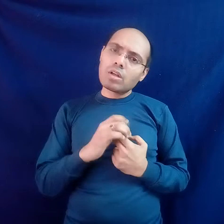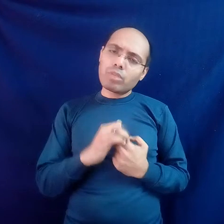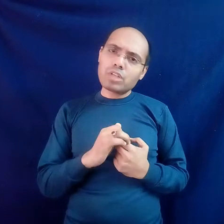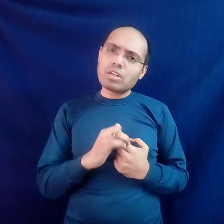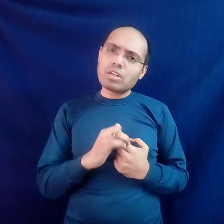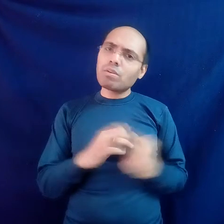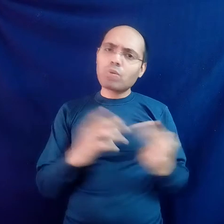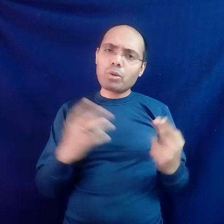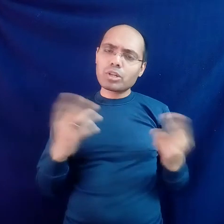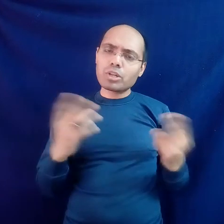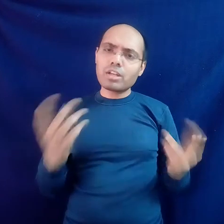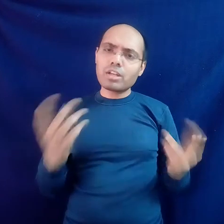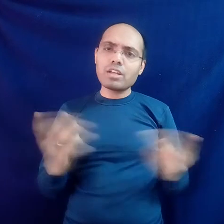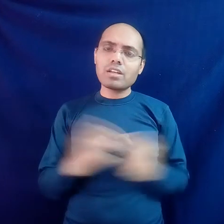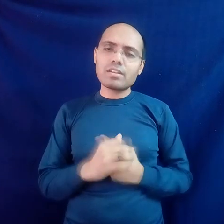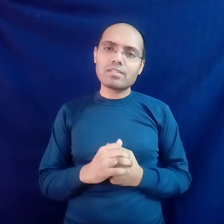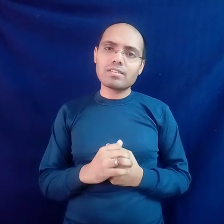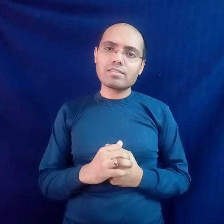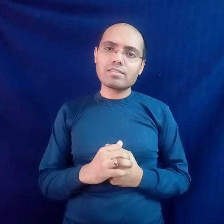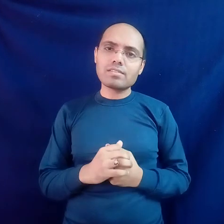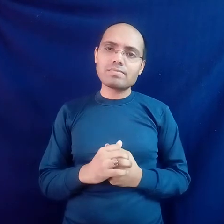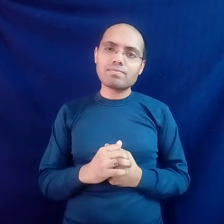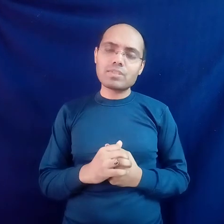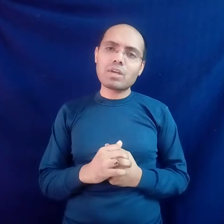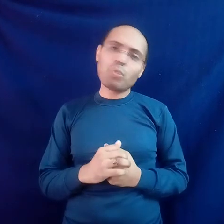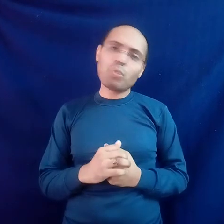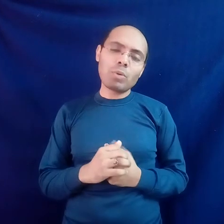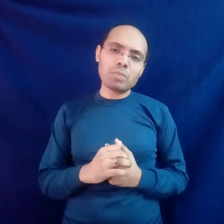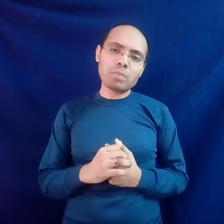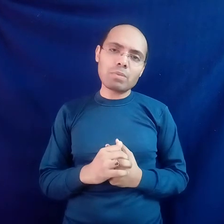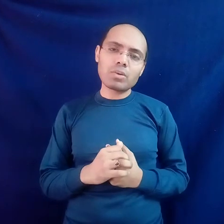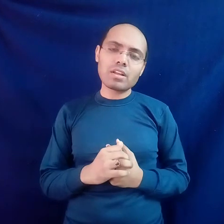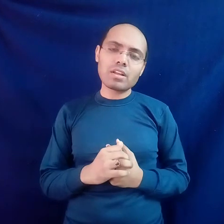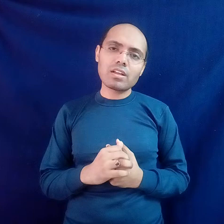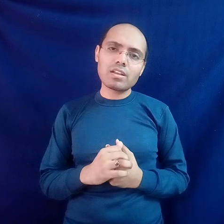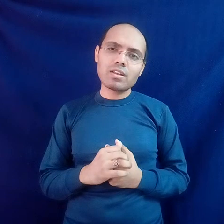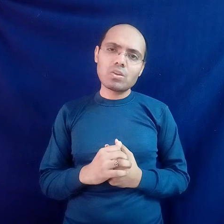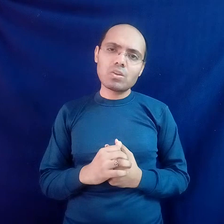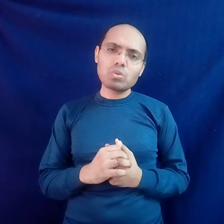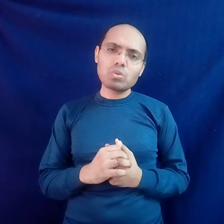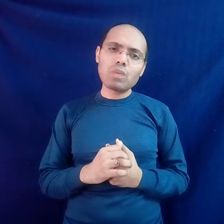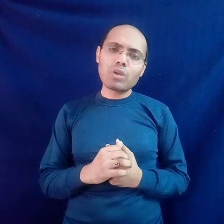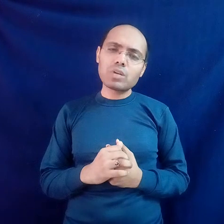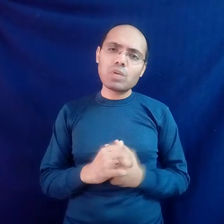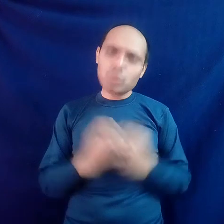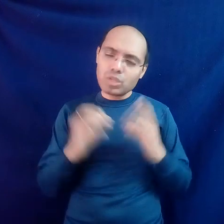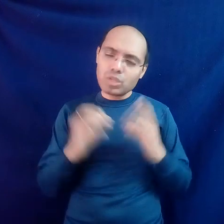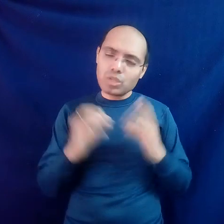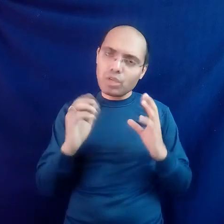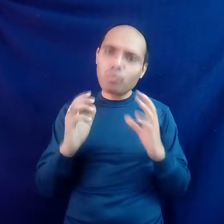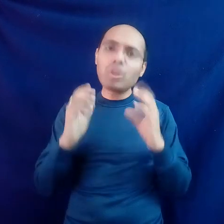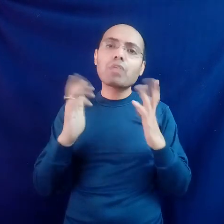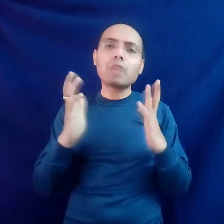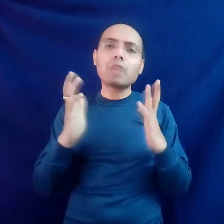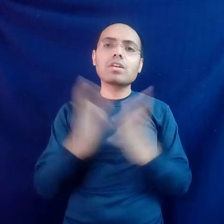क्रॉस सेक्शन एरिया उसको आवश्यकता ही नहीं है। जी हाँ, वो भी बहुत मिनिमम हो जाता है, तो जो उसकी वेलोसिटी होती है वो इन्फिनिट हो जाती